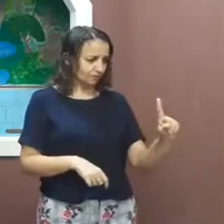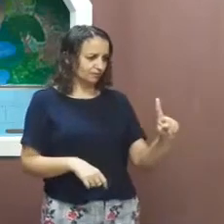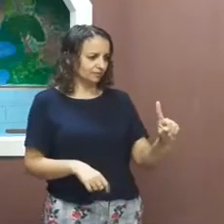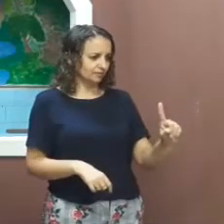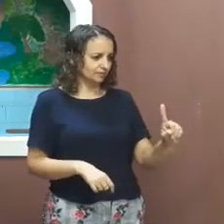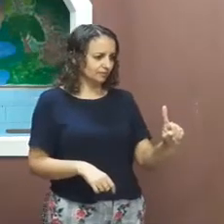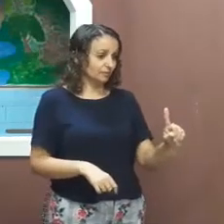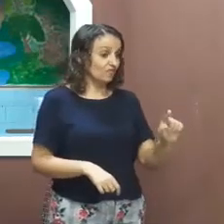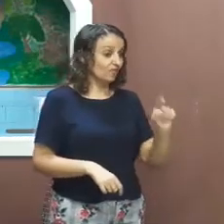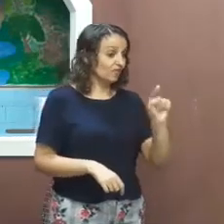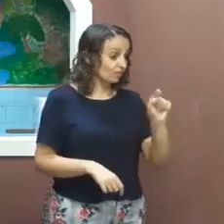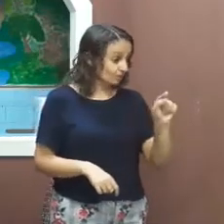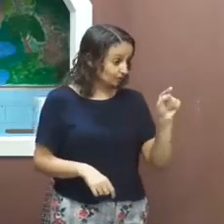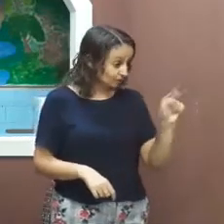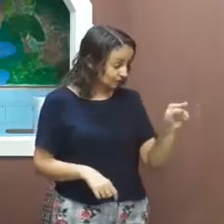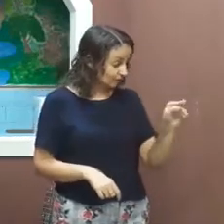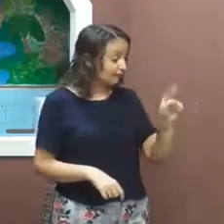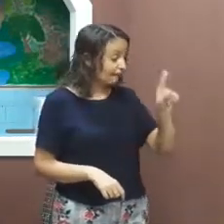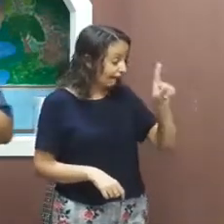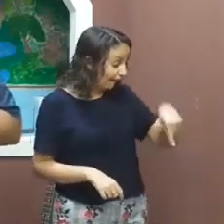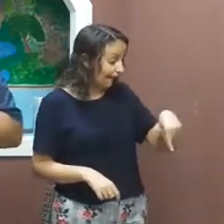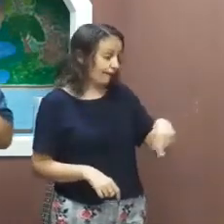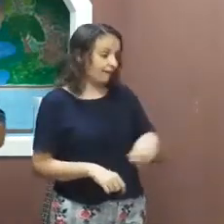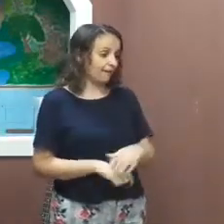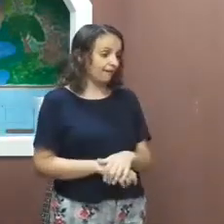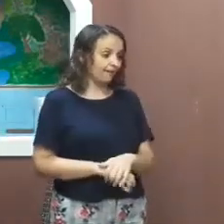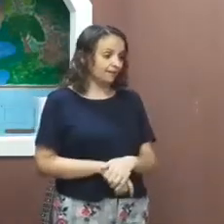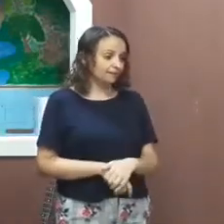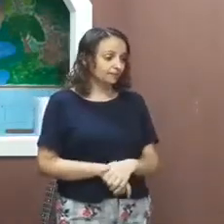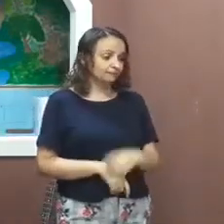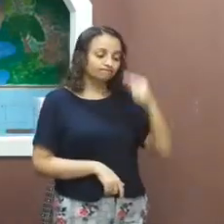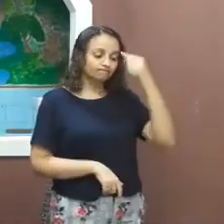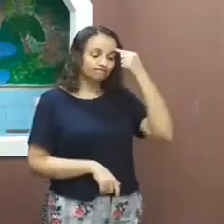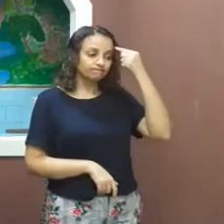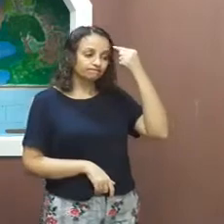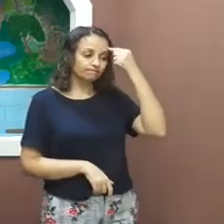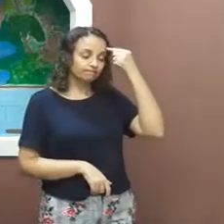É você, não estou falando para ninguém, estou falando para você.